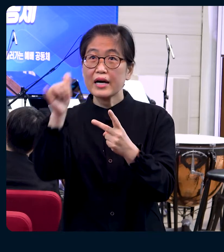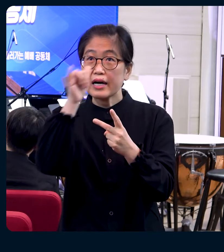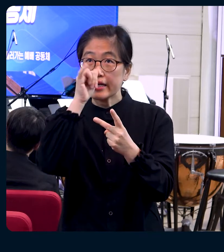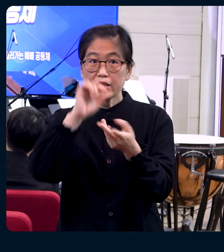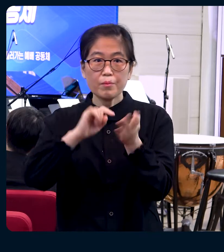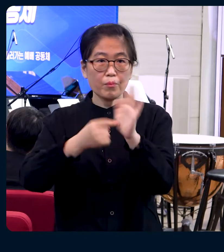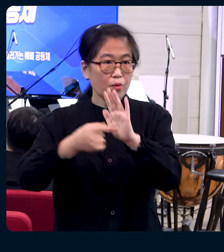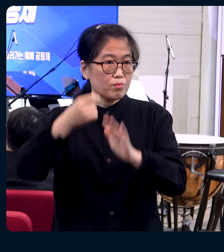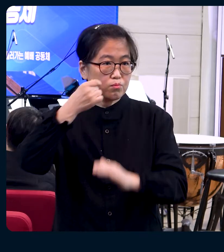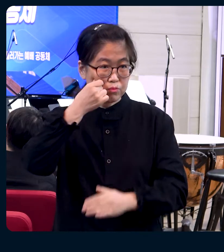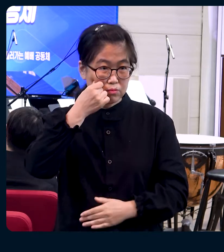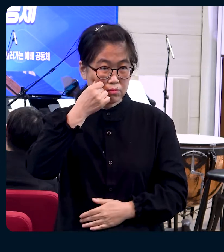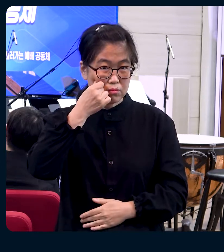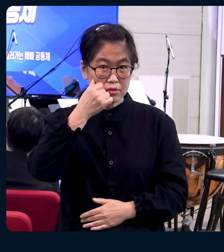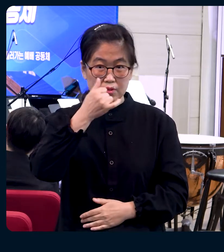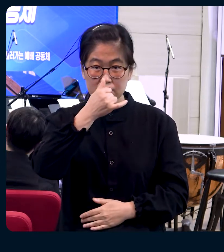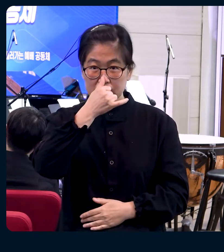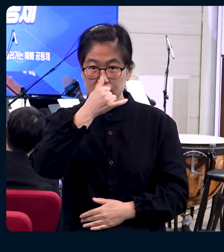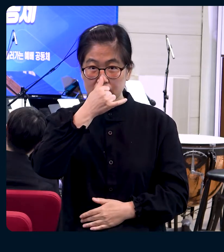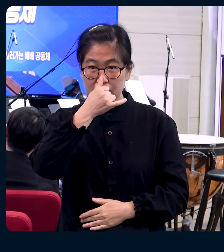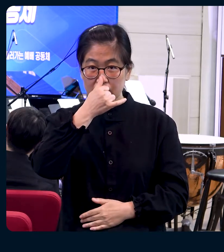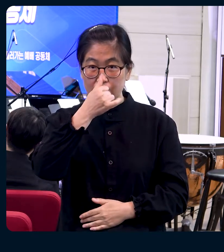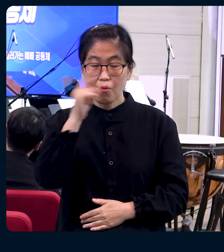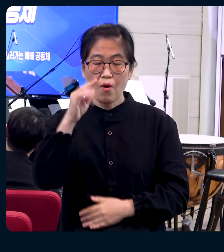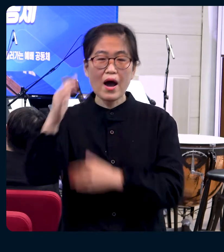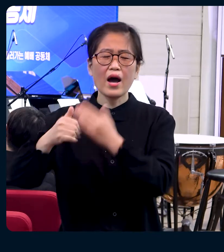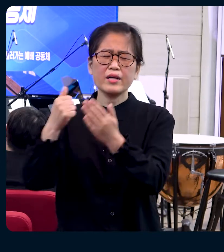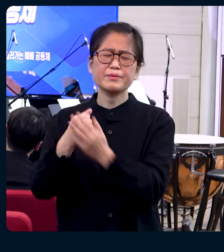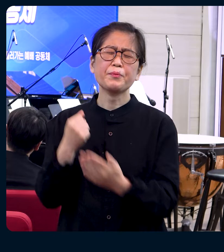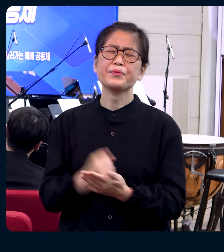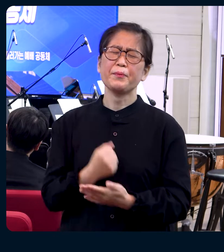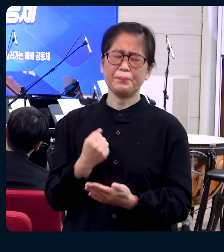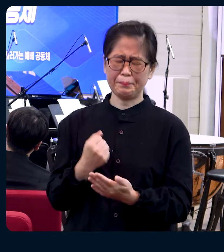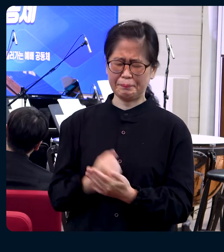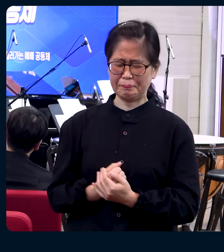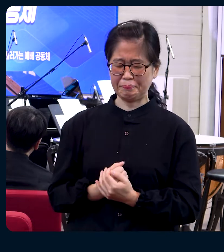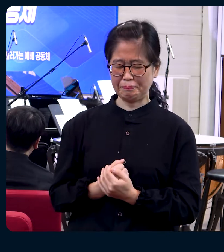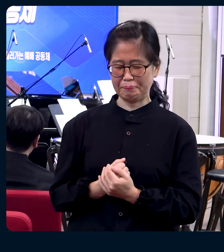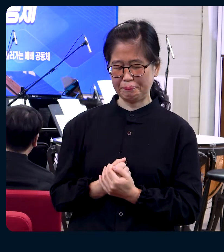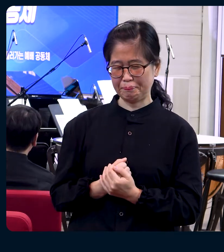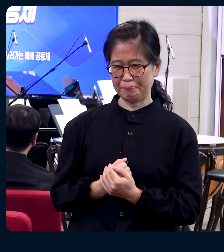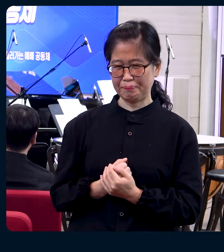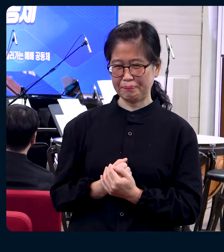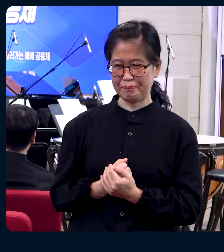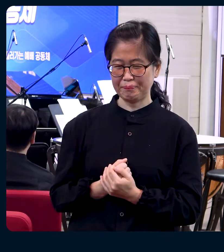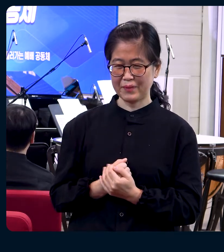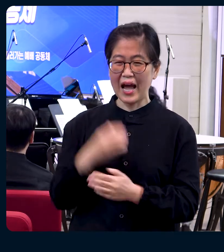있는데 표현하지 않는 게 있습니다. 하나님 섭섭합니다.